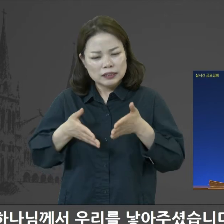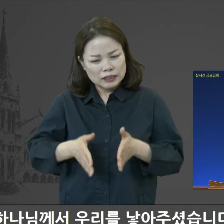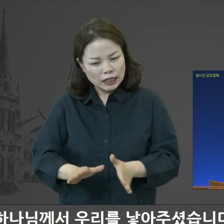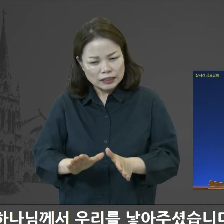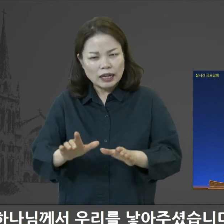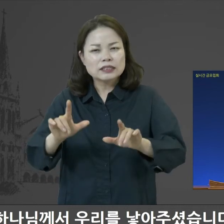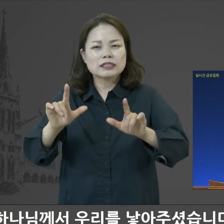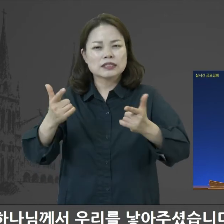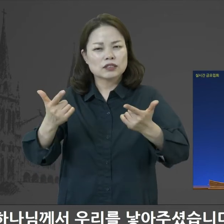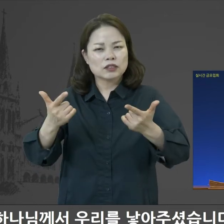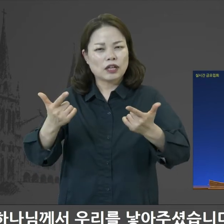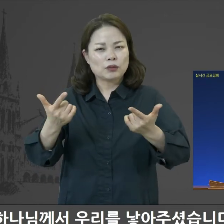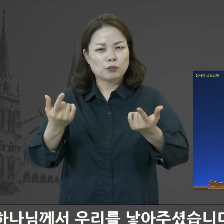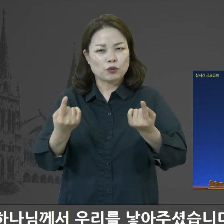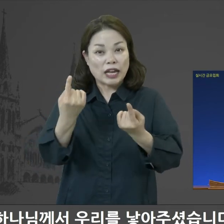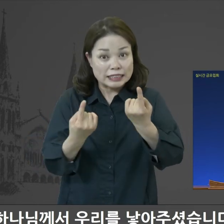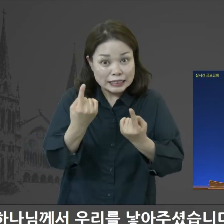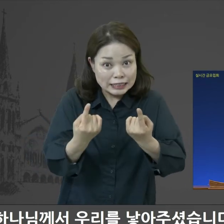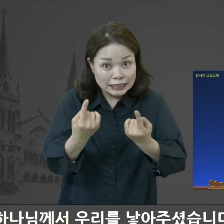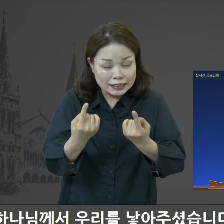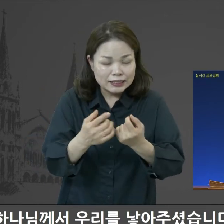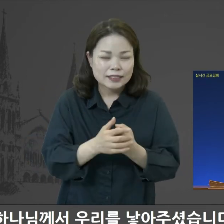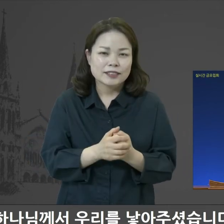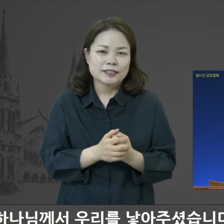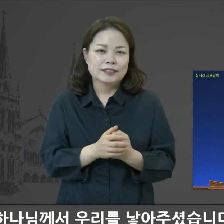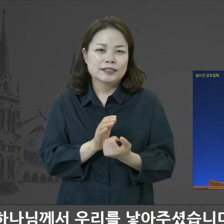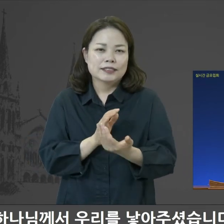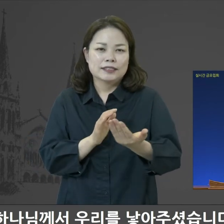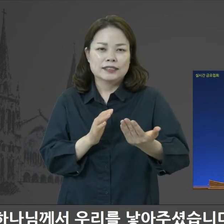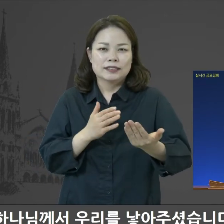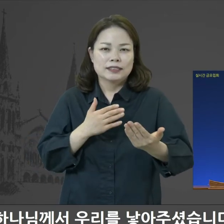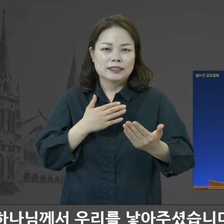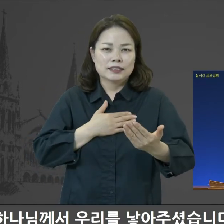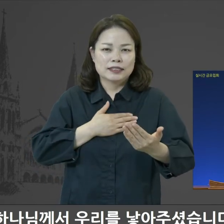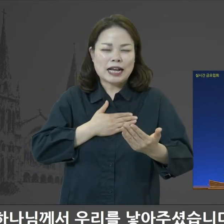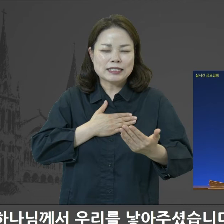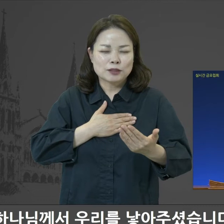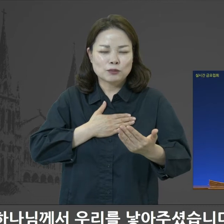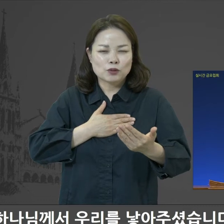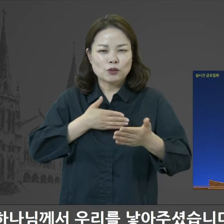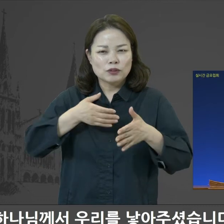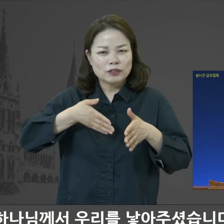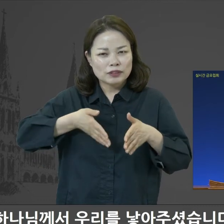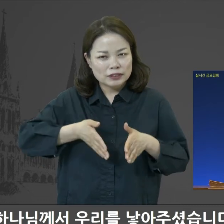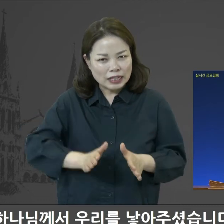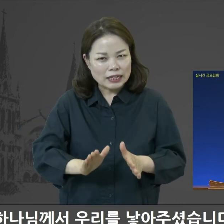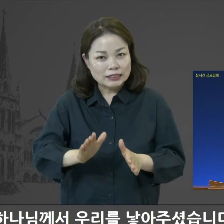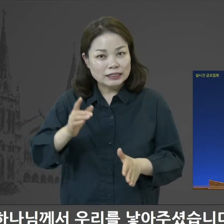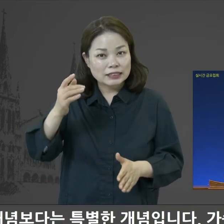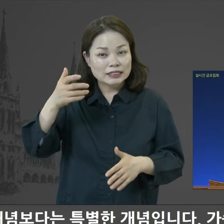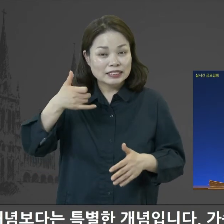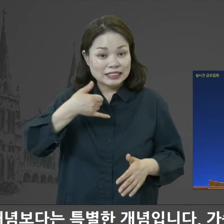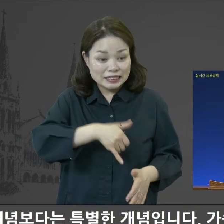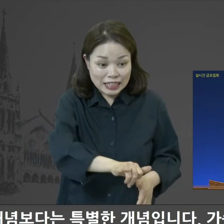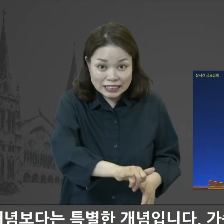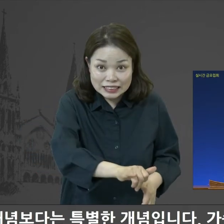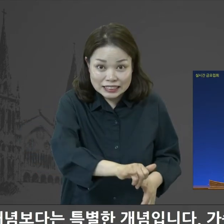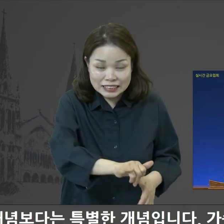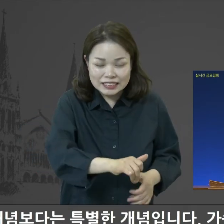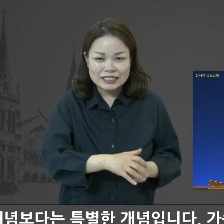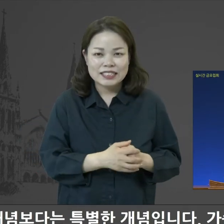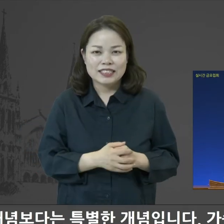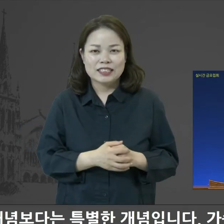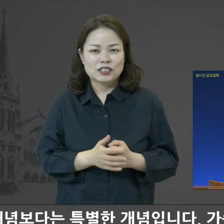개념이죠. 어떤 개념이냐면, 여러분 이런 말씀 들어보셨죠? 가슴으로 낳은 자식. 감이 오죠? 가슴으로 낳은